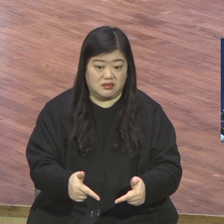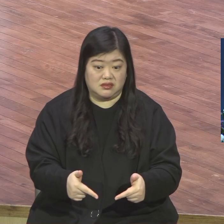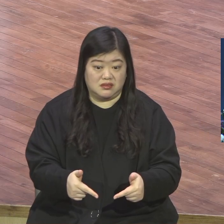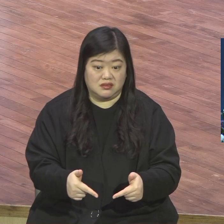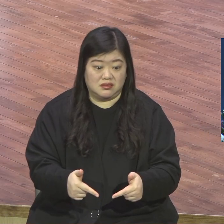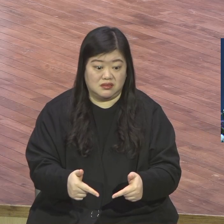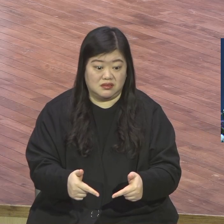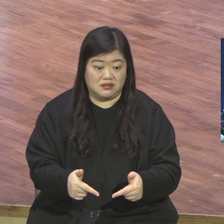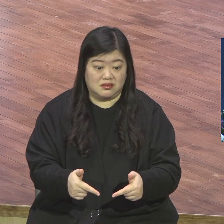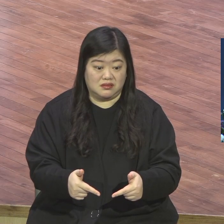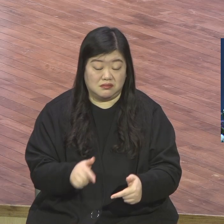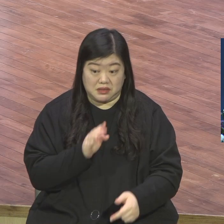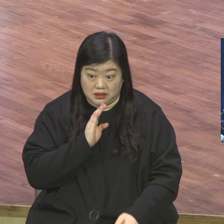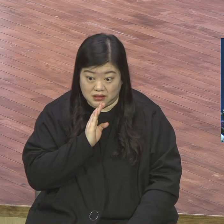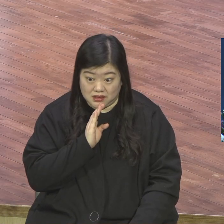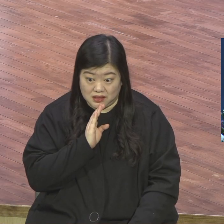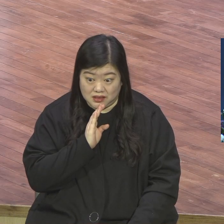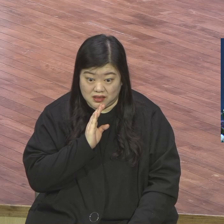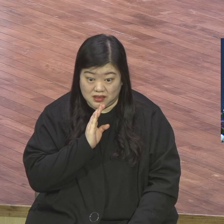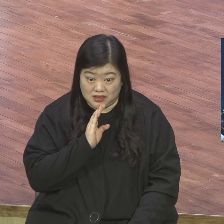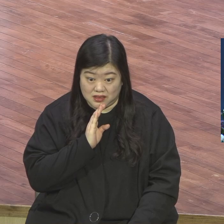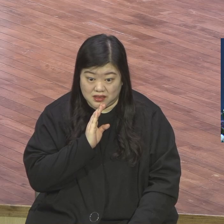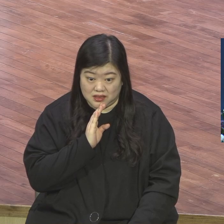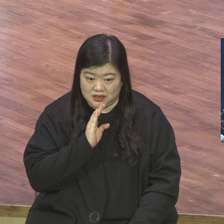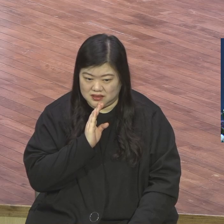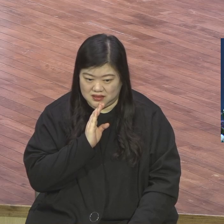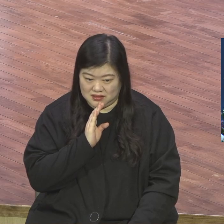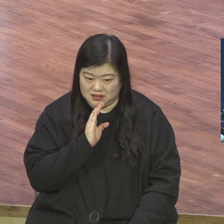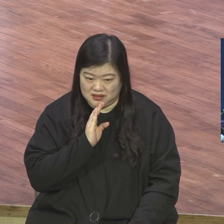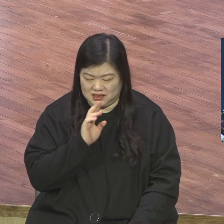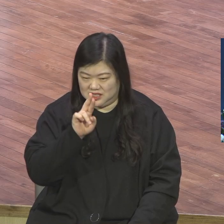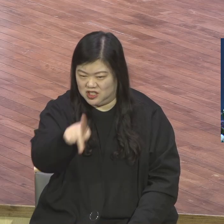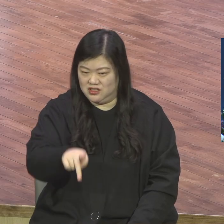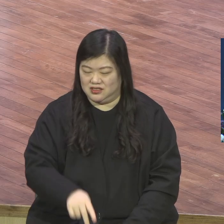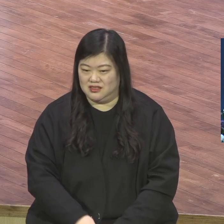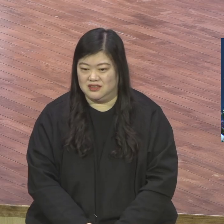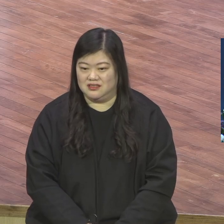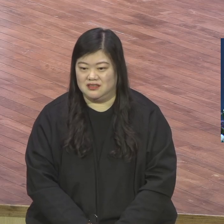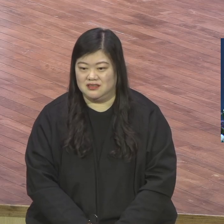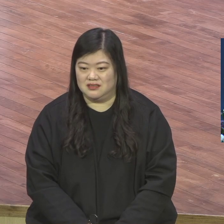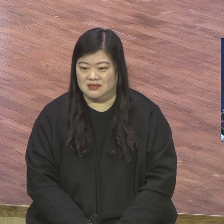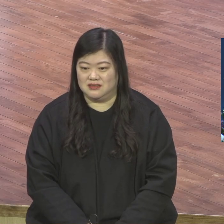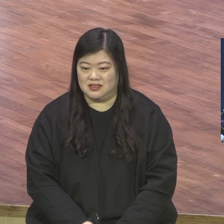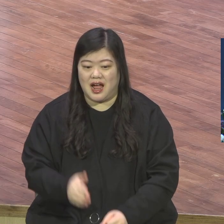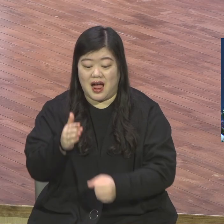맞는 말 같지만은 하나님의 자녀는 틀린 말일 거예요.